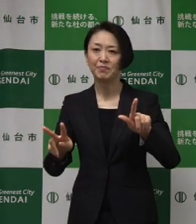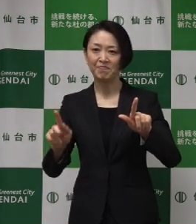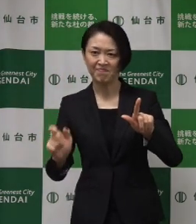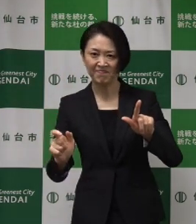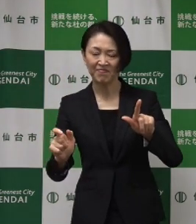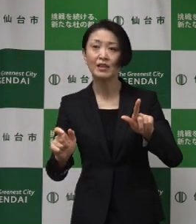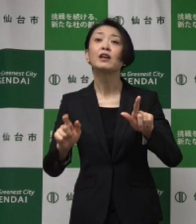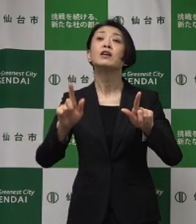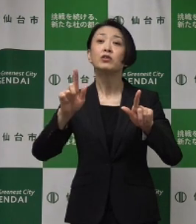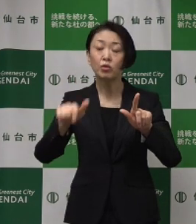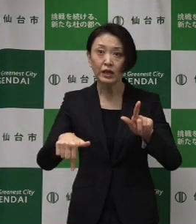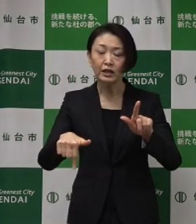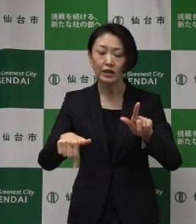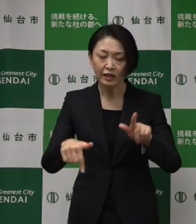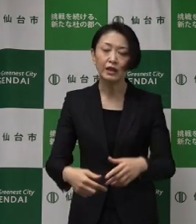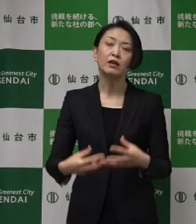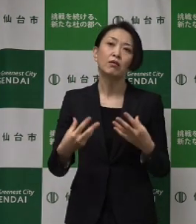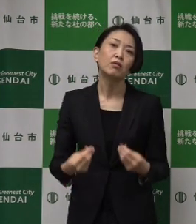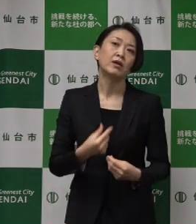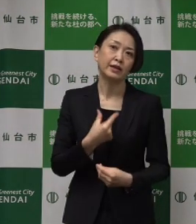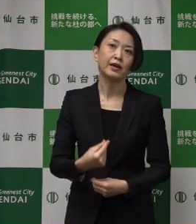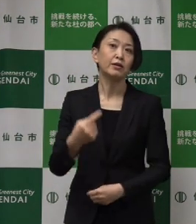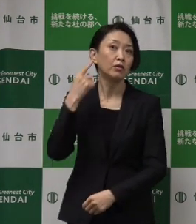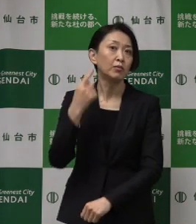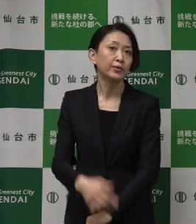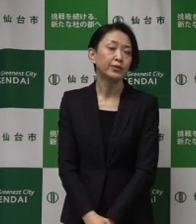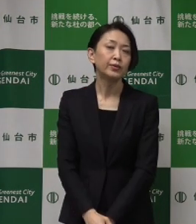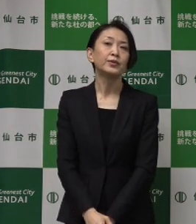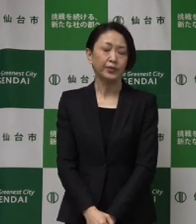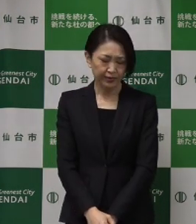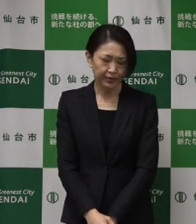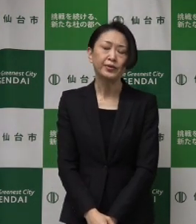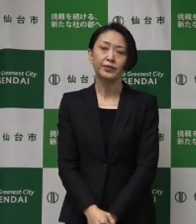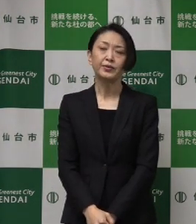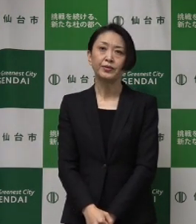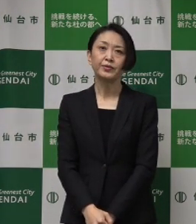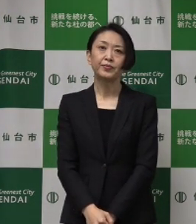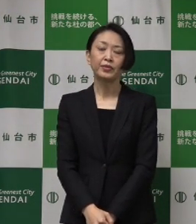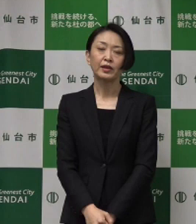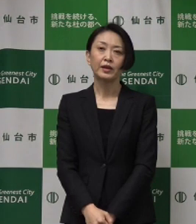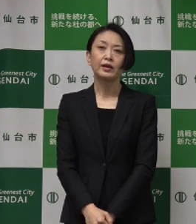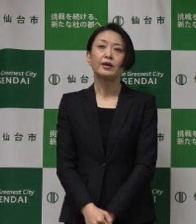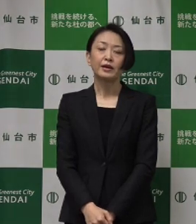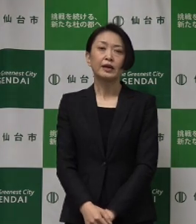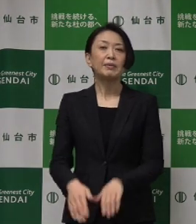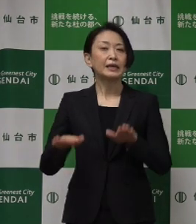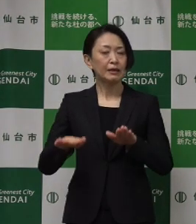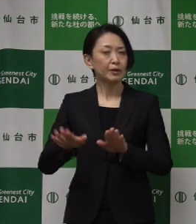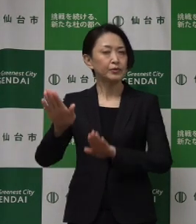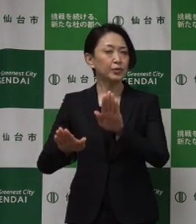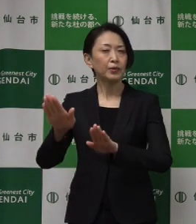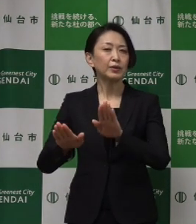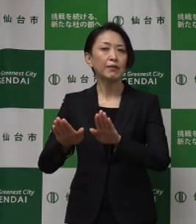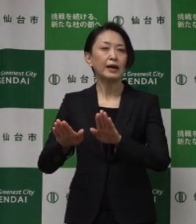る、少し継続ができるという、そういう状況がありませんと、なかなか難しいんではないかというふうに思